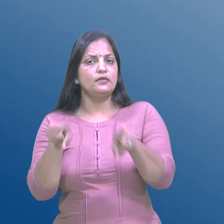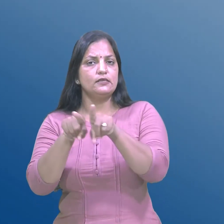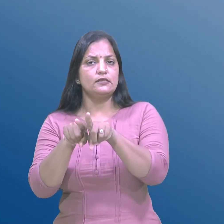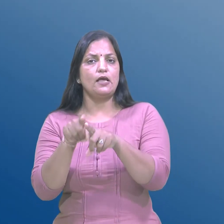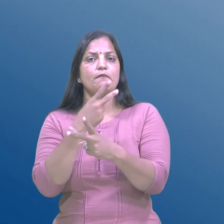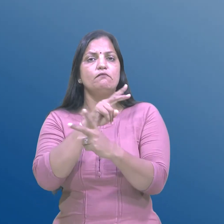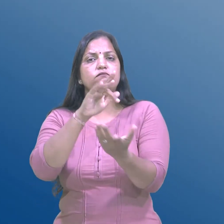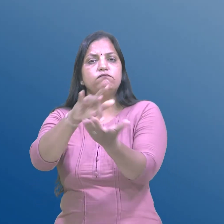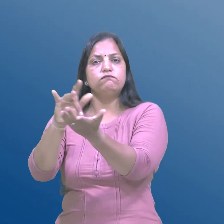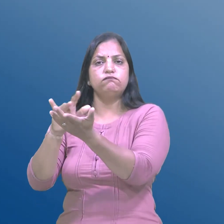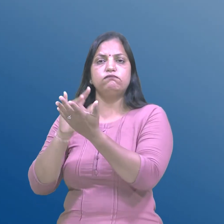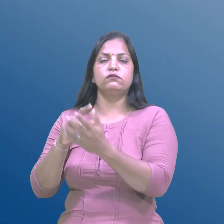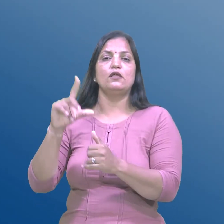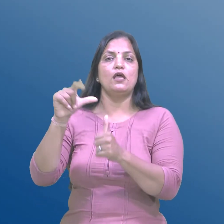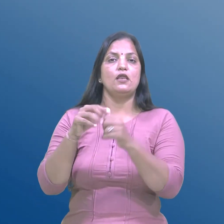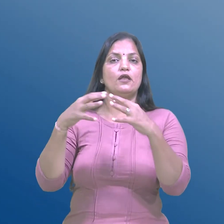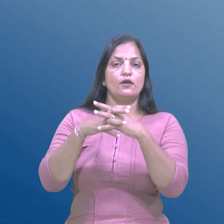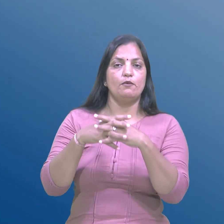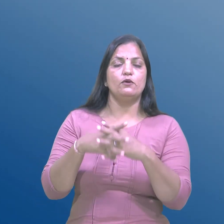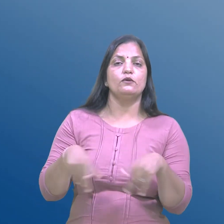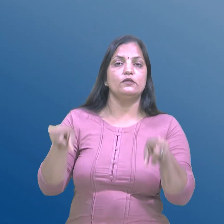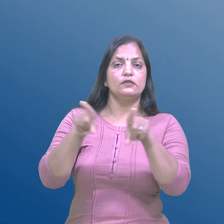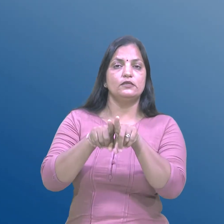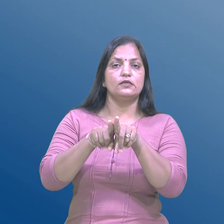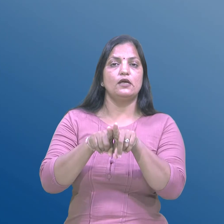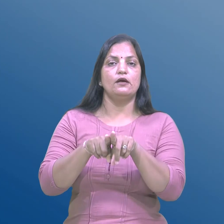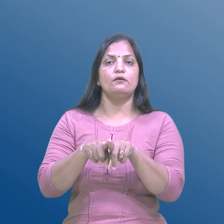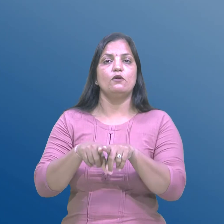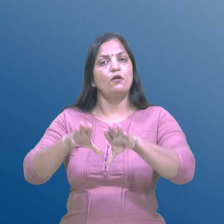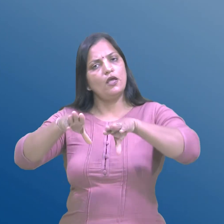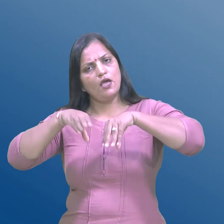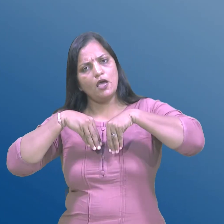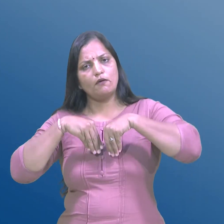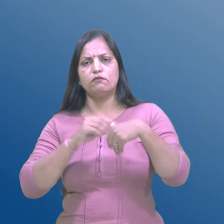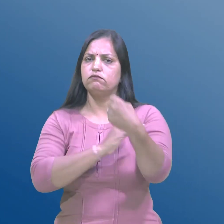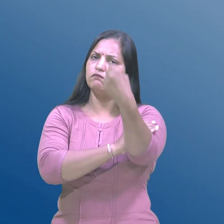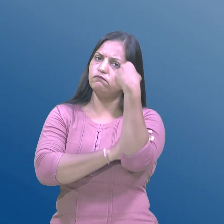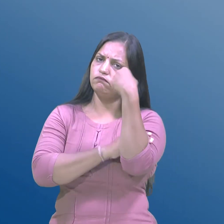જગ્યાએ કાયદા સમક્ષ સમાન સ્વીકૃતિનો અધિકાર મેળવે.